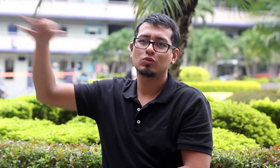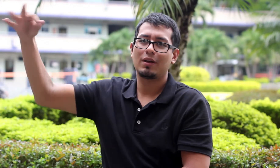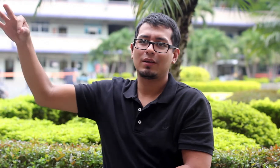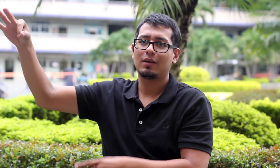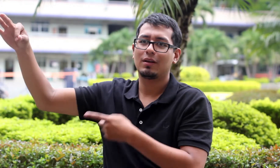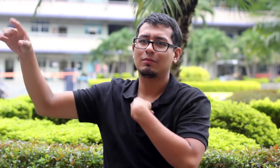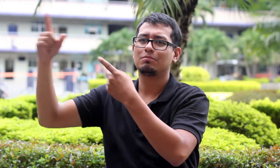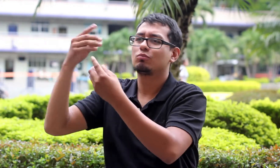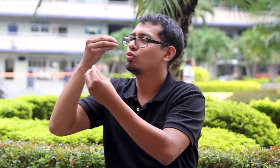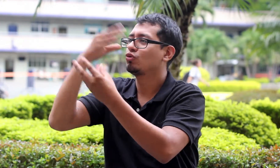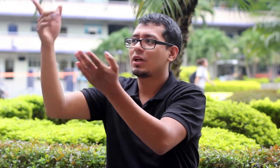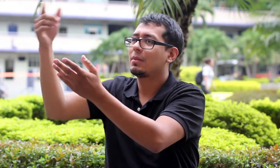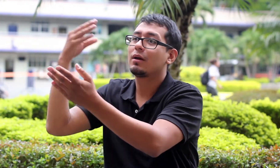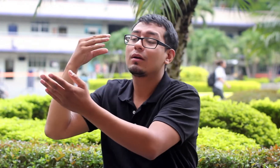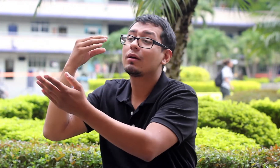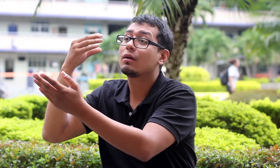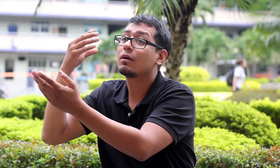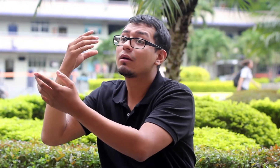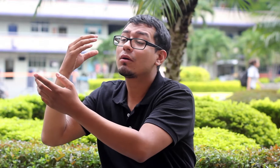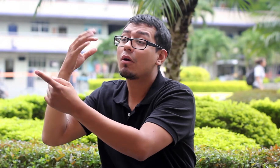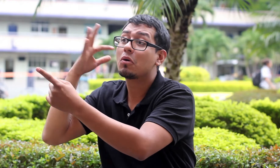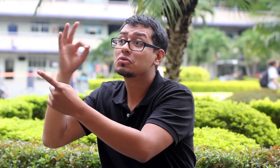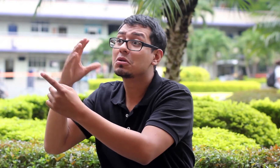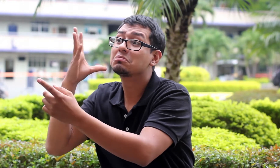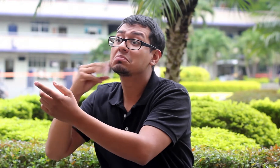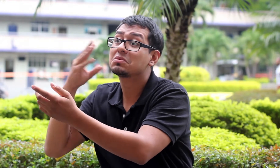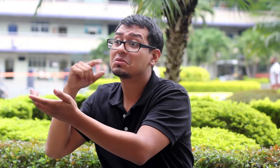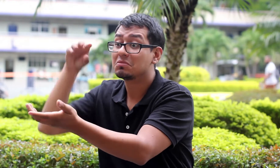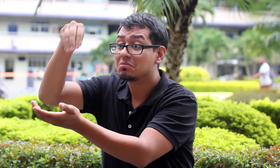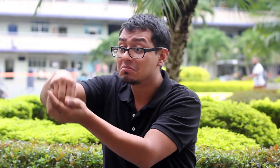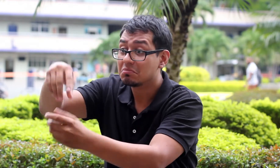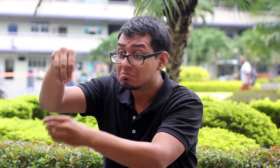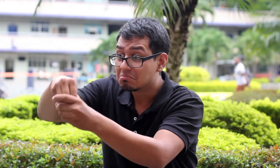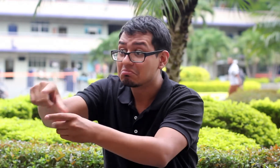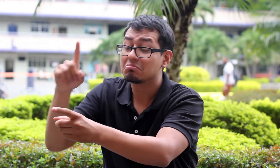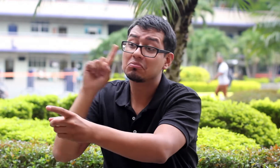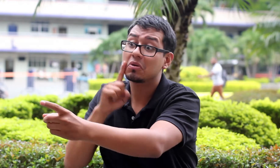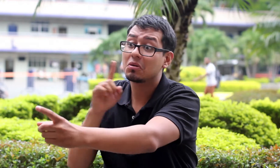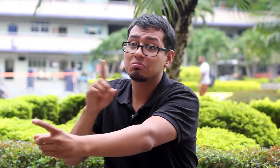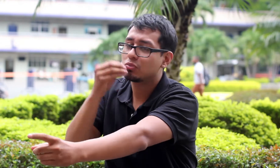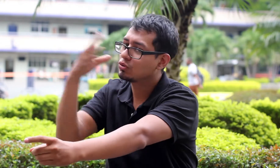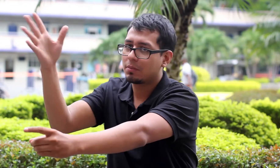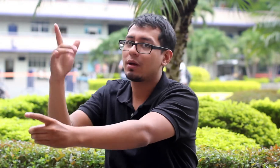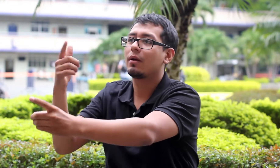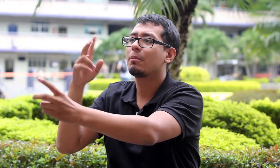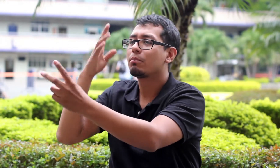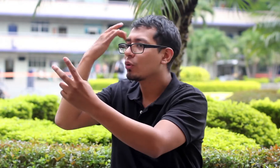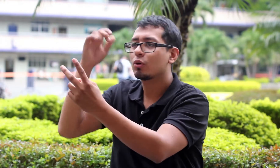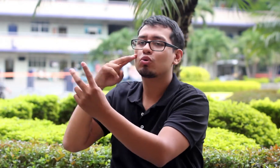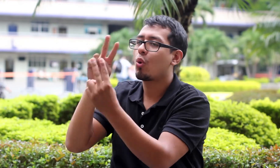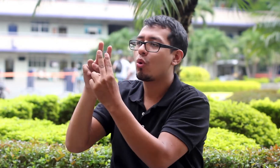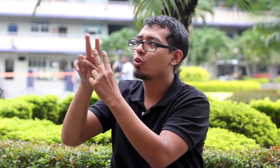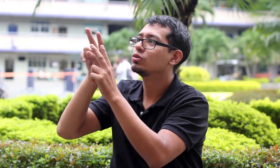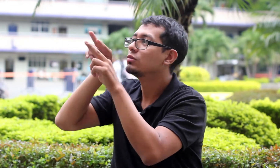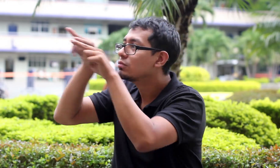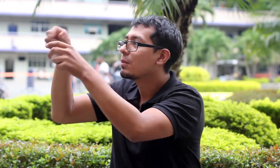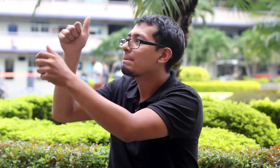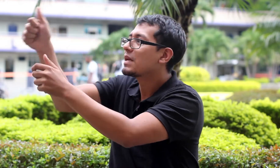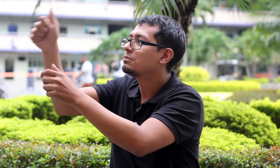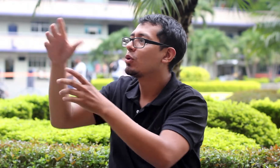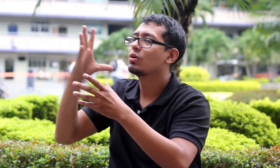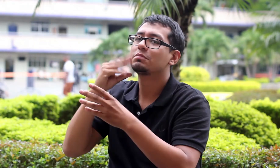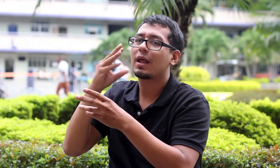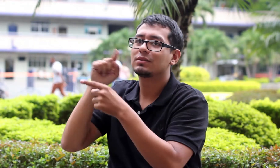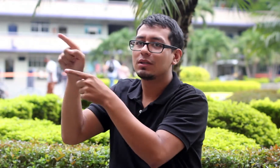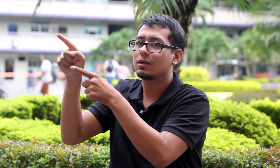haber otros proyectos, pero el autor es un oyente. No, esa experiencia no es tan cercana o no sirve porque no es